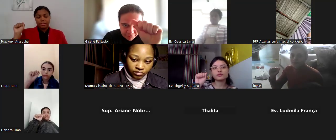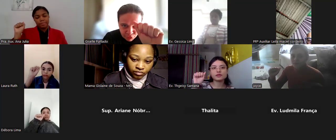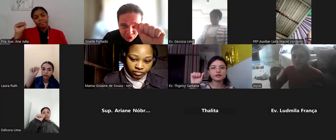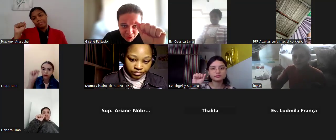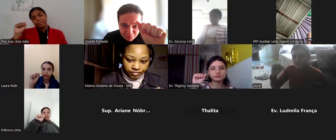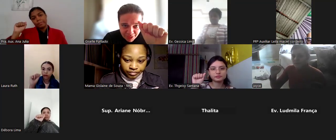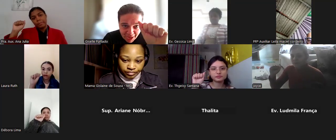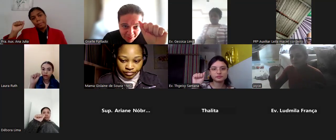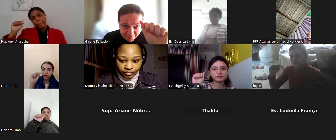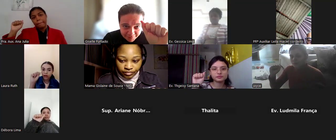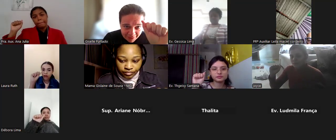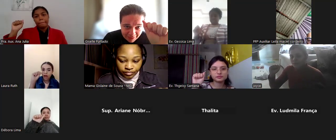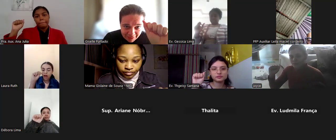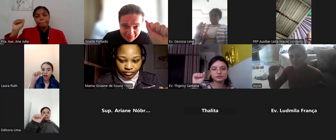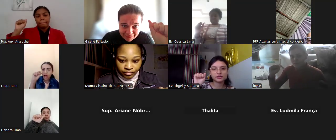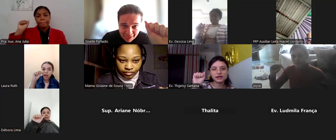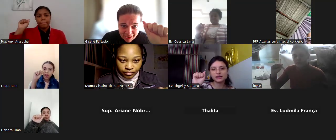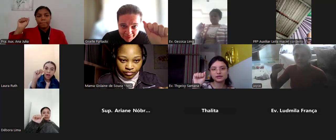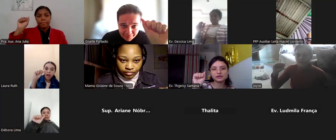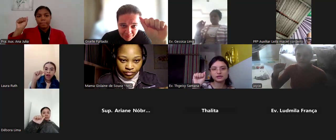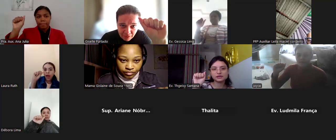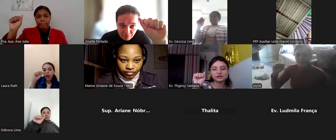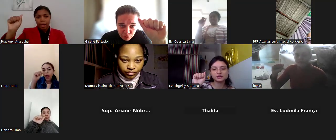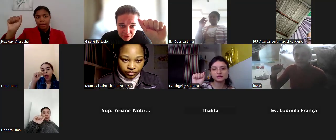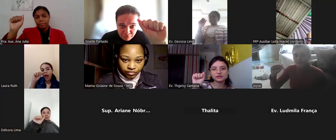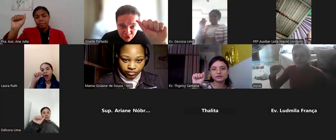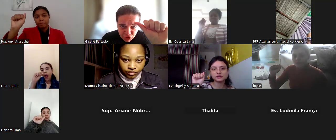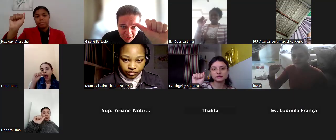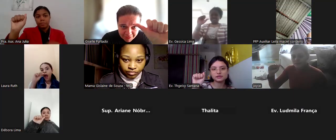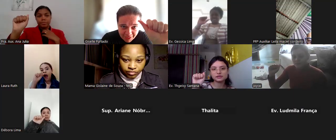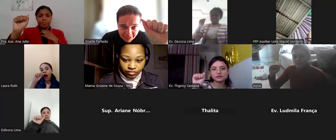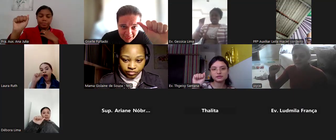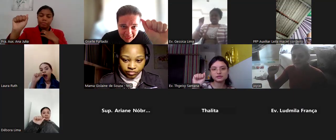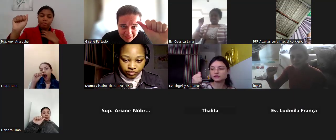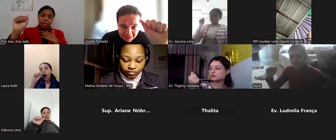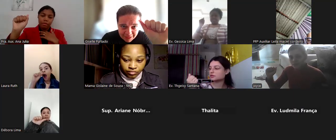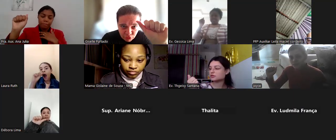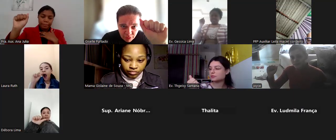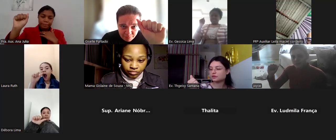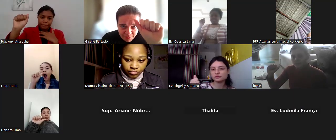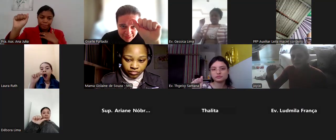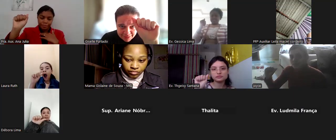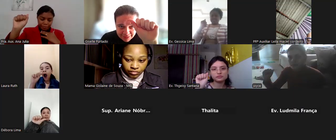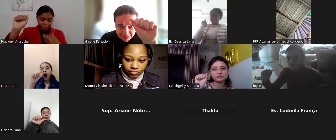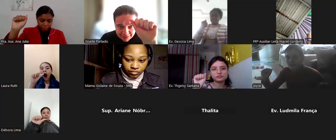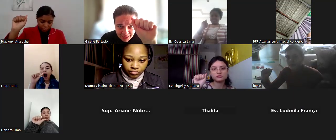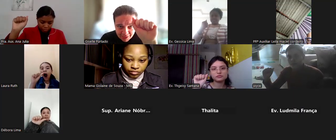Deixa eu achar aqui. A. Letra A. Mãozinha fechada. Esse dedo, ele precisa estar aqui,